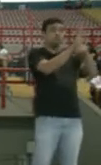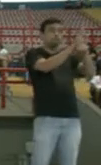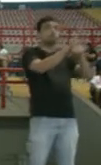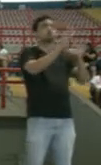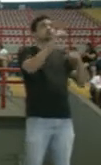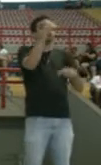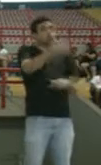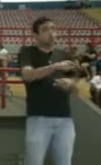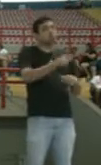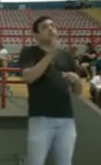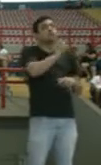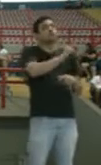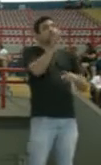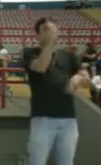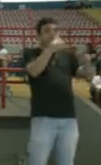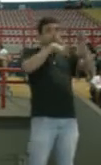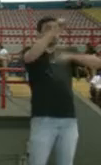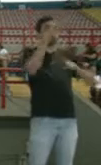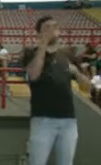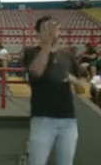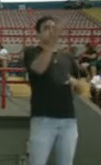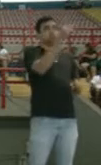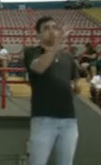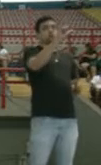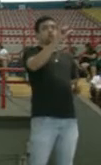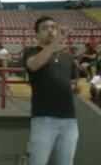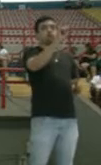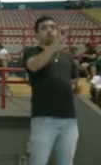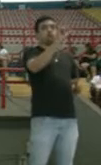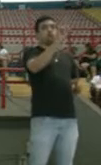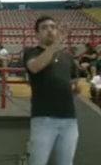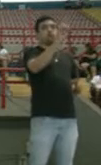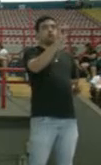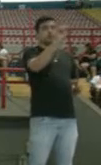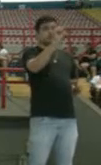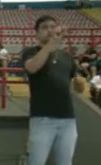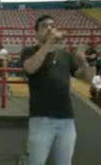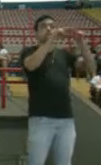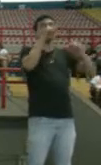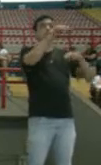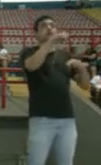segundo golpe, chamado Revolução Gloriosa, e a Inglaterra se torna uma monarquia